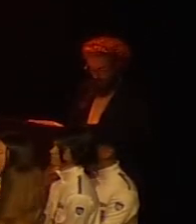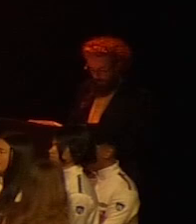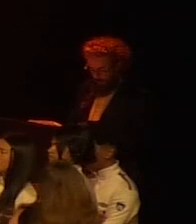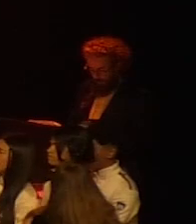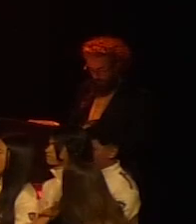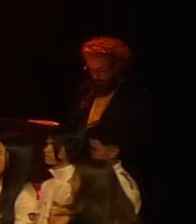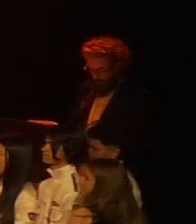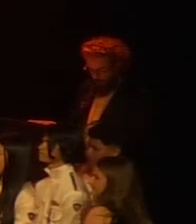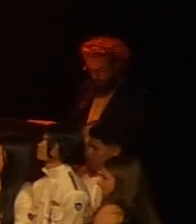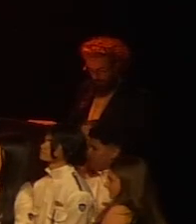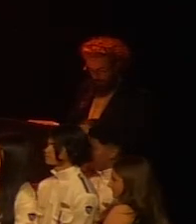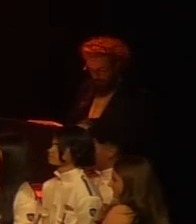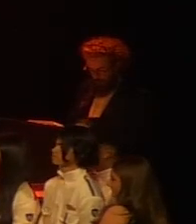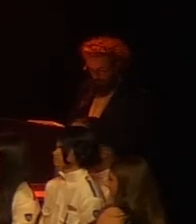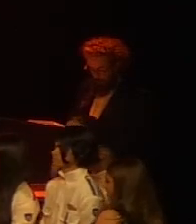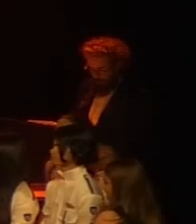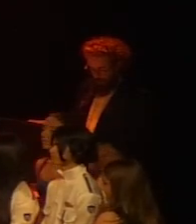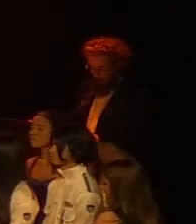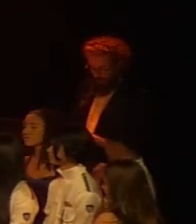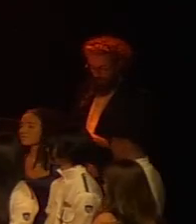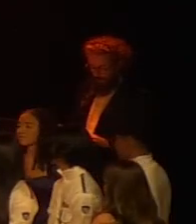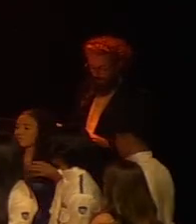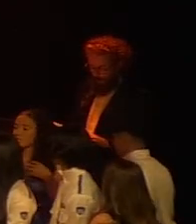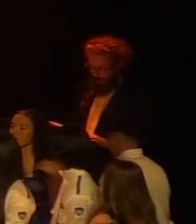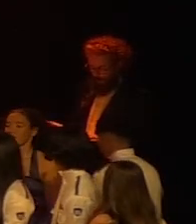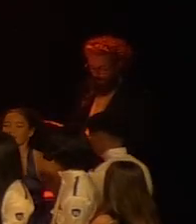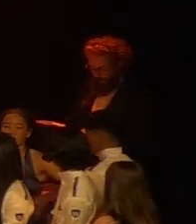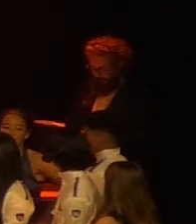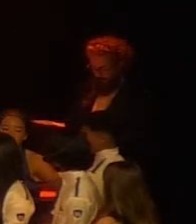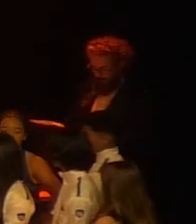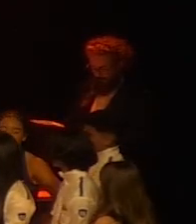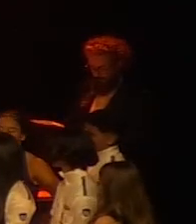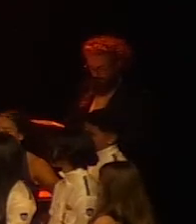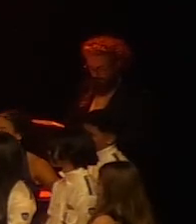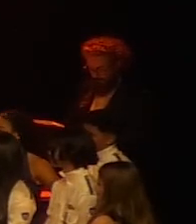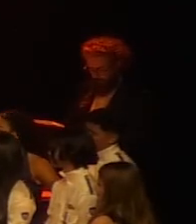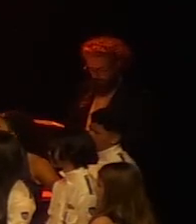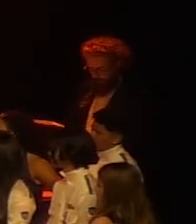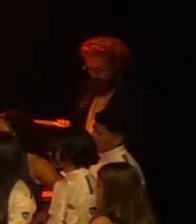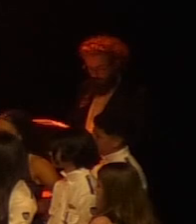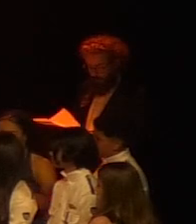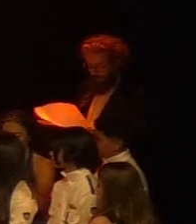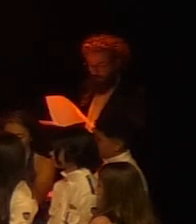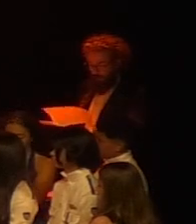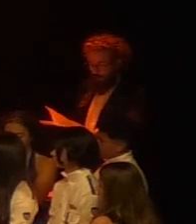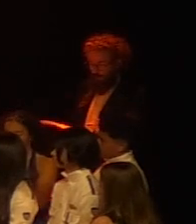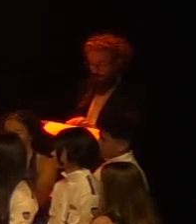um retrato já deu. Que bobagem. Que diferença faz? Minha última